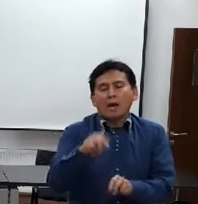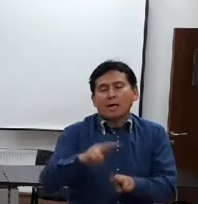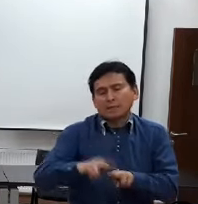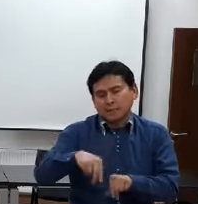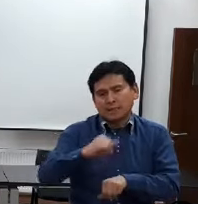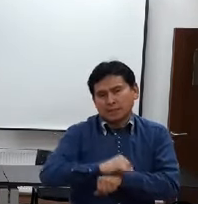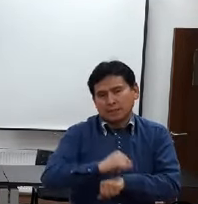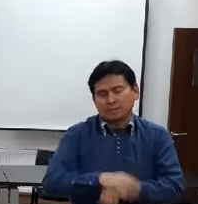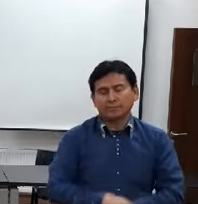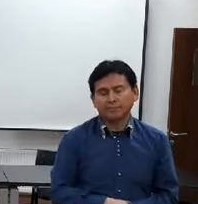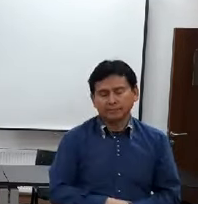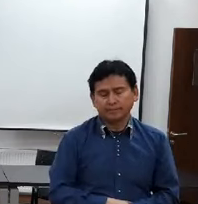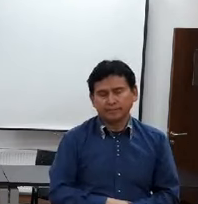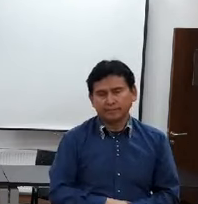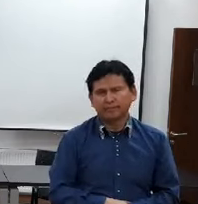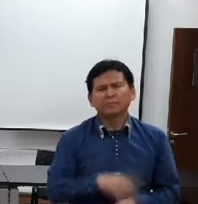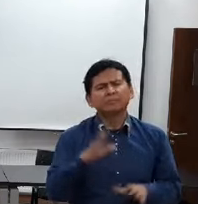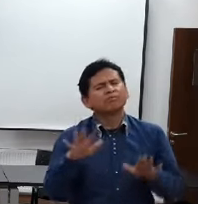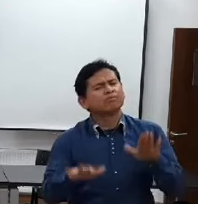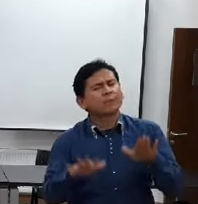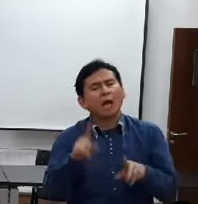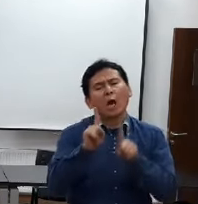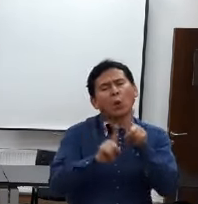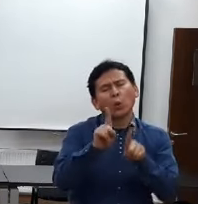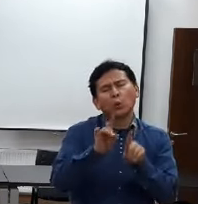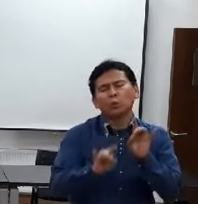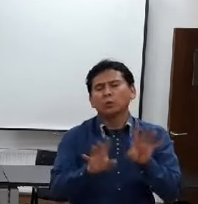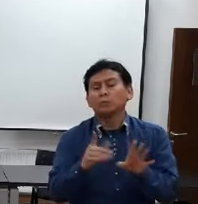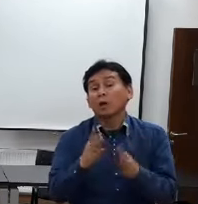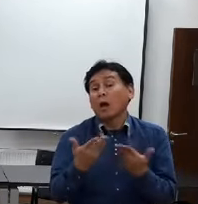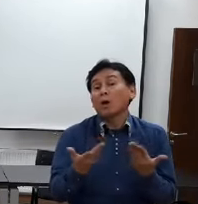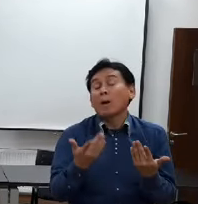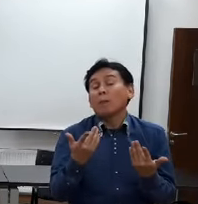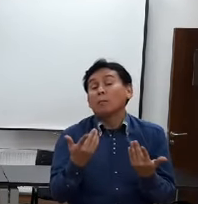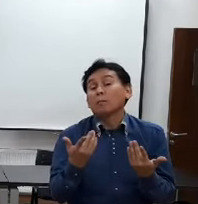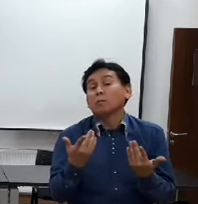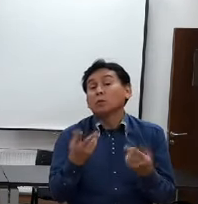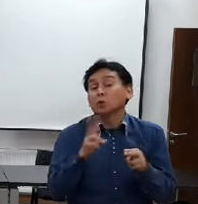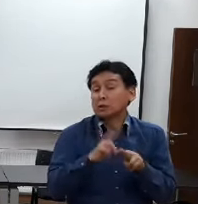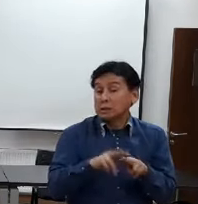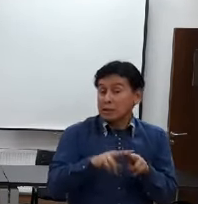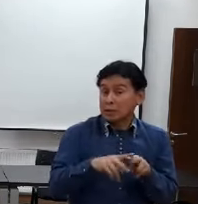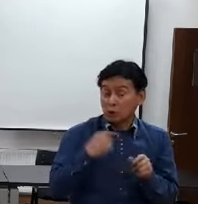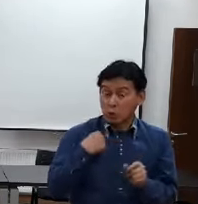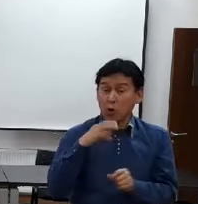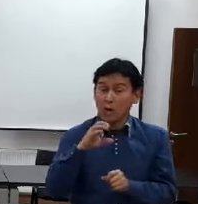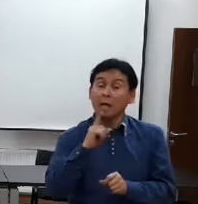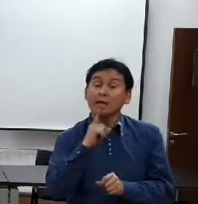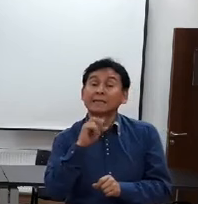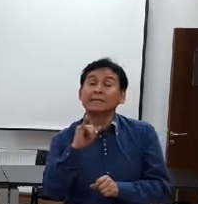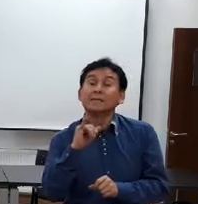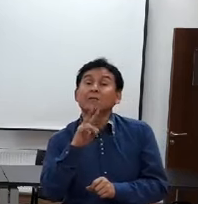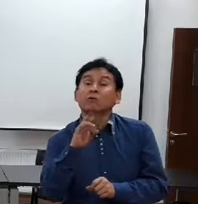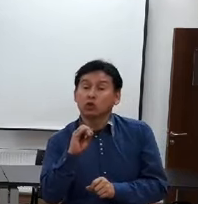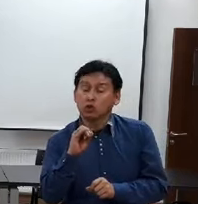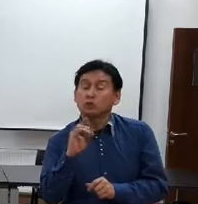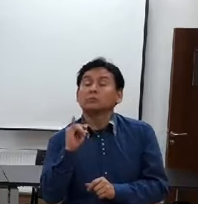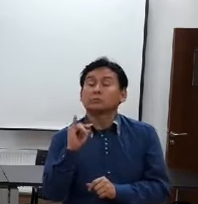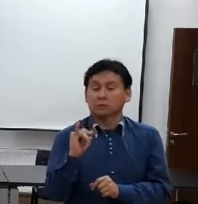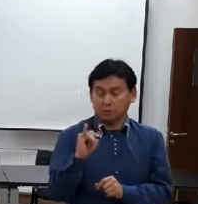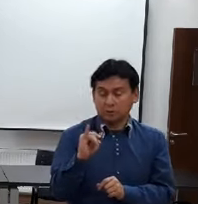los casos probables entonces a partir de ahora van a ser tratados como casos activos van a ser tratados como